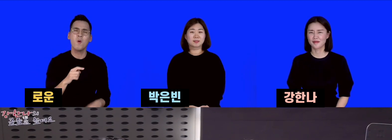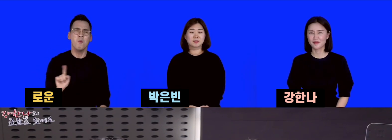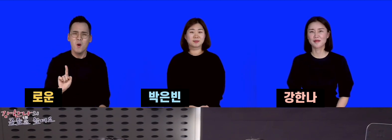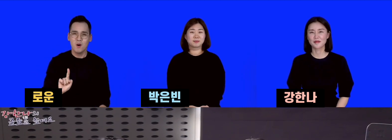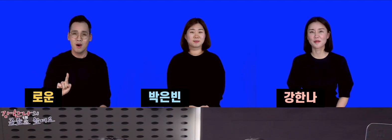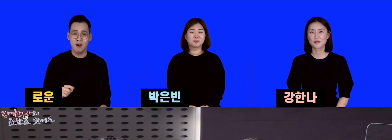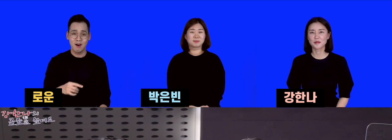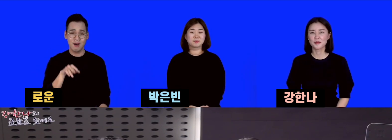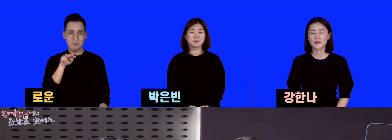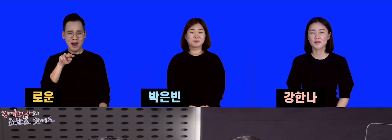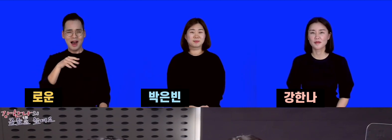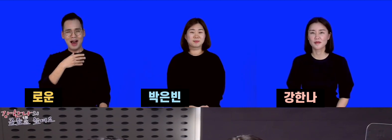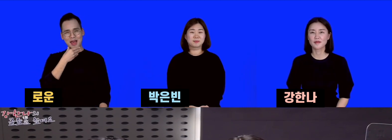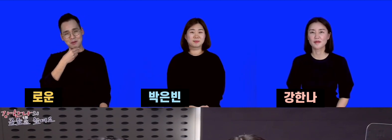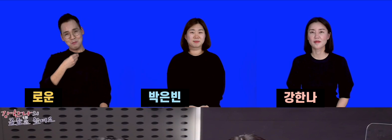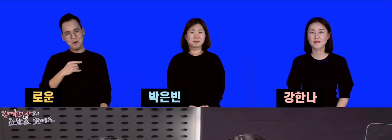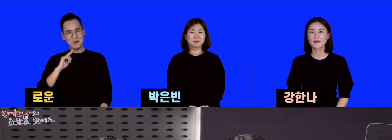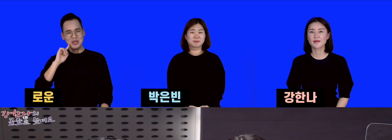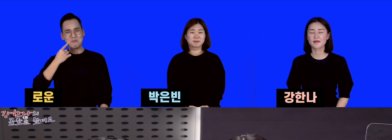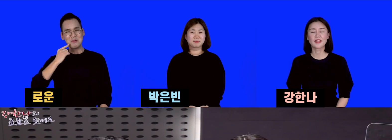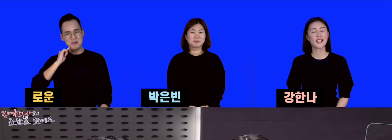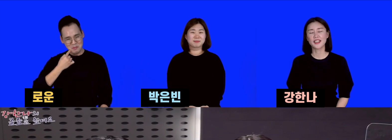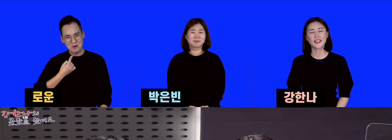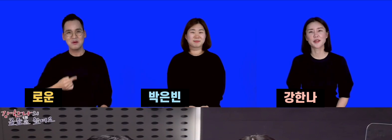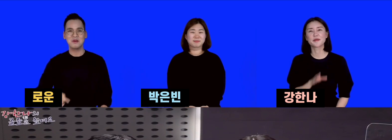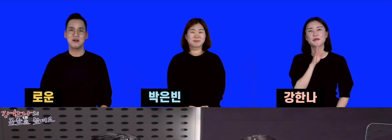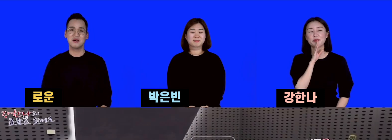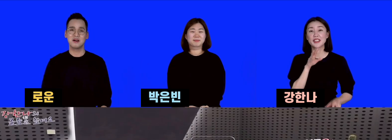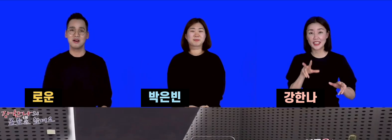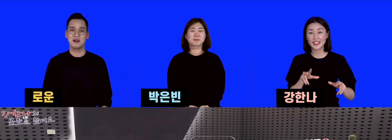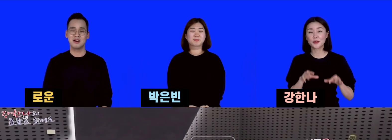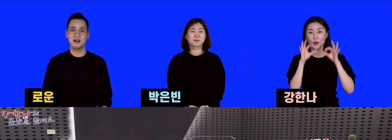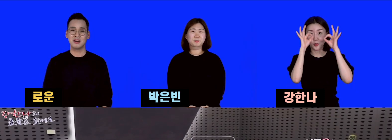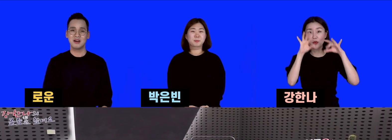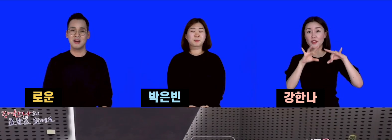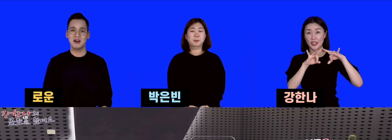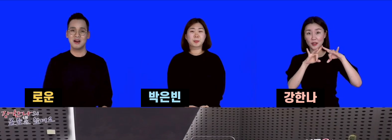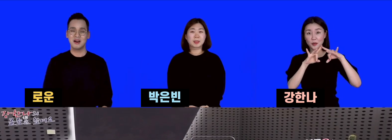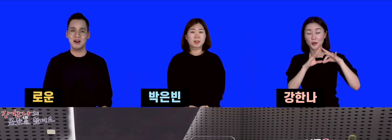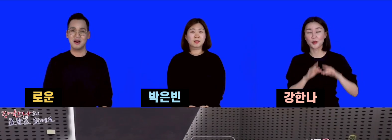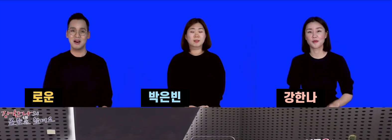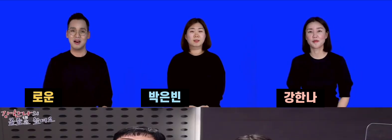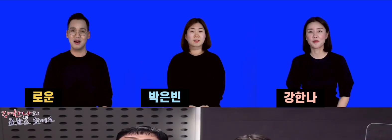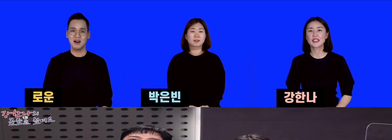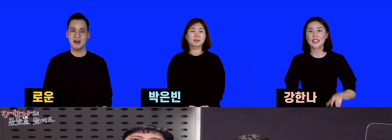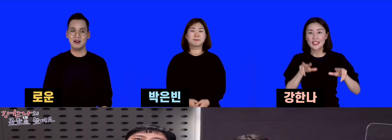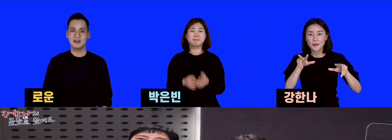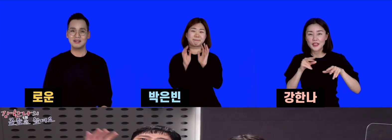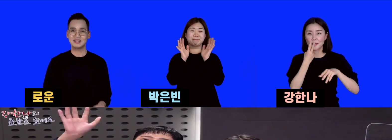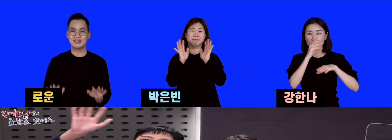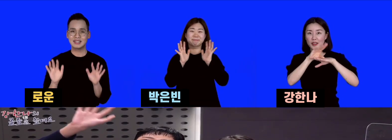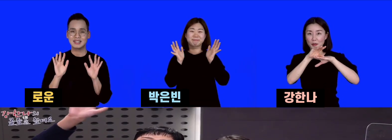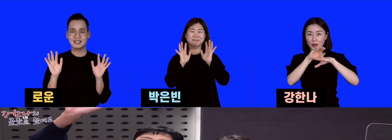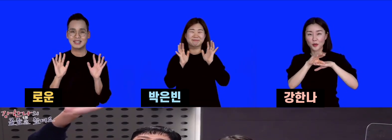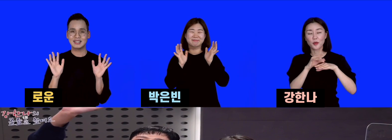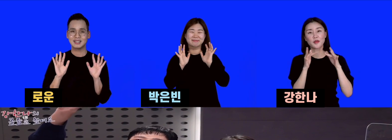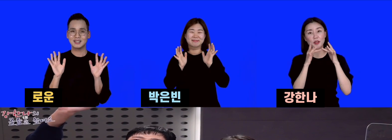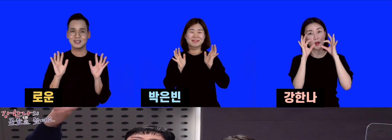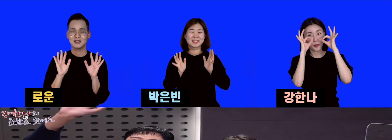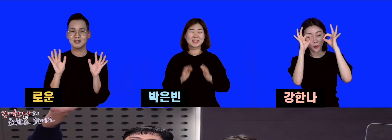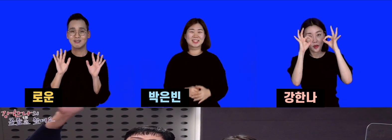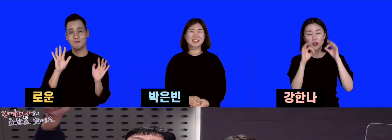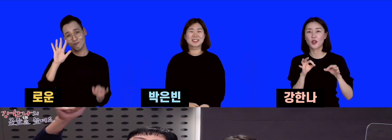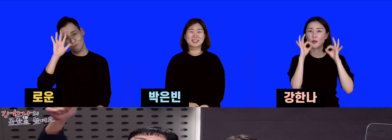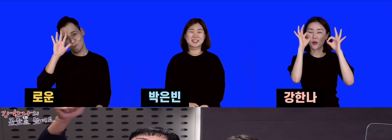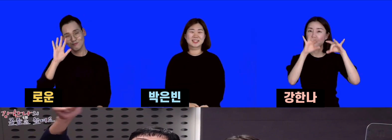얼굴만 보고 있어도 좋을 것 같아요 이뻐 이뻐 지금 또 보이는 라디오 보시는 분들은 또 생방송 통해서 보이는